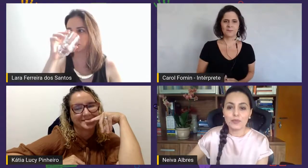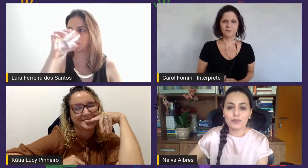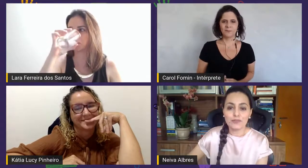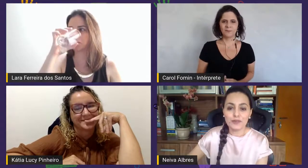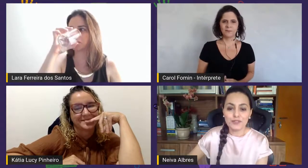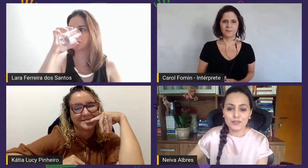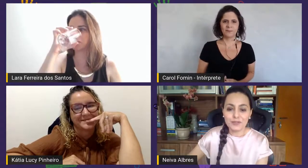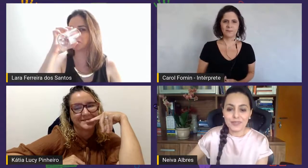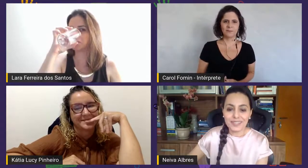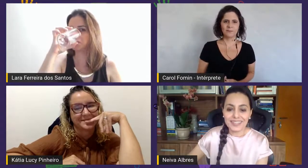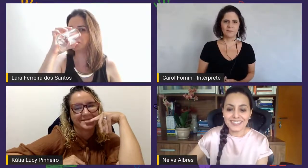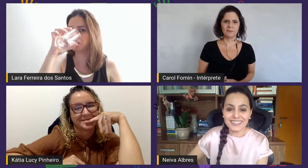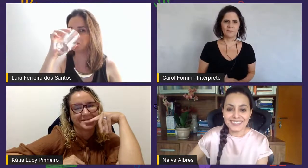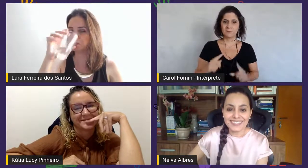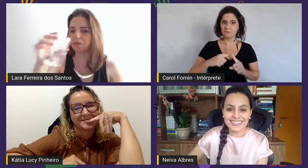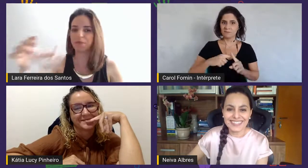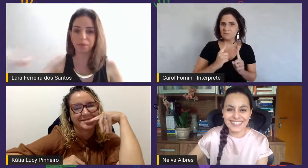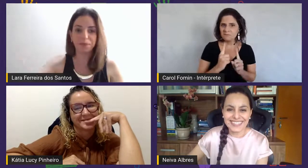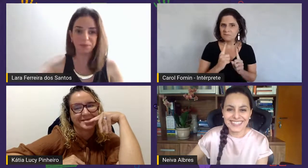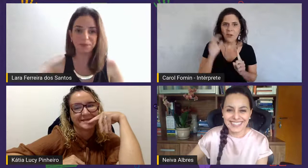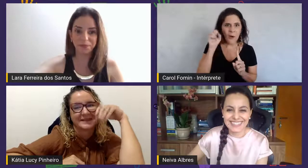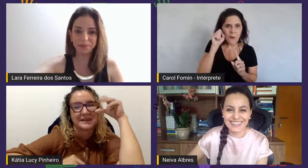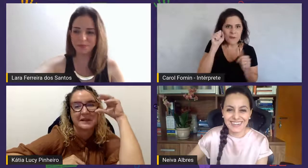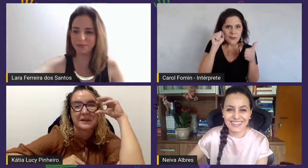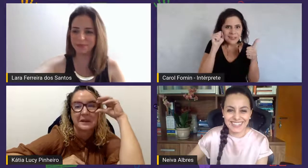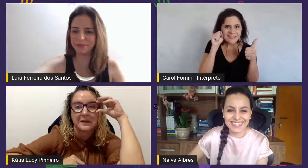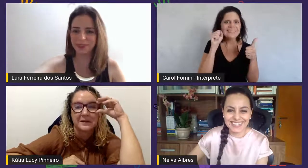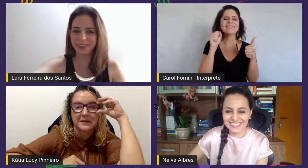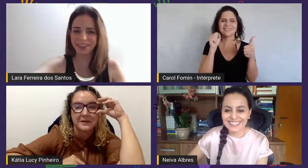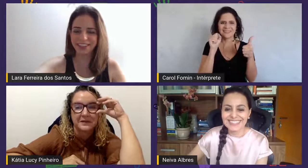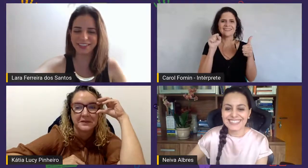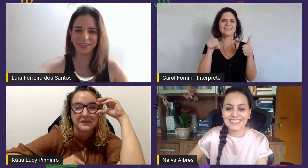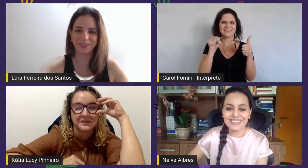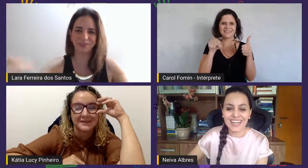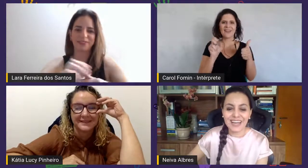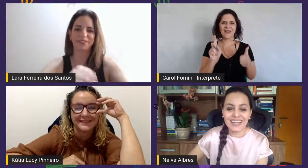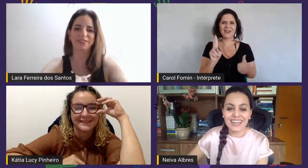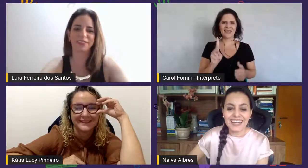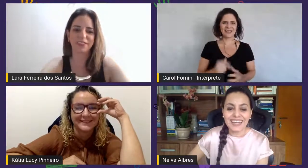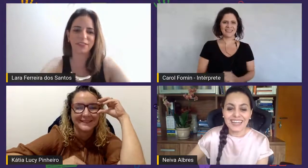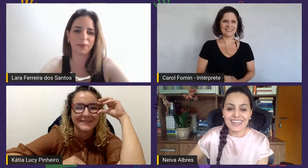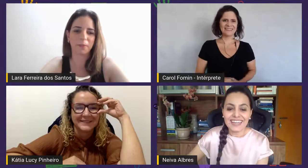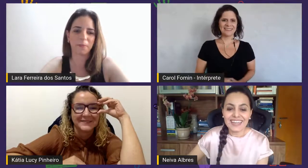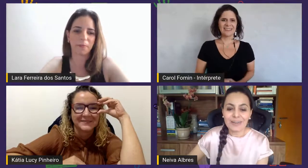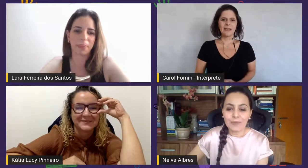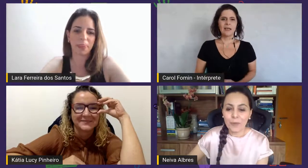Liberei o microfone, tudo ok? Ok? Então, tá.